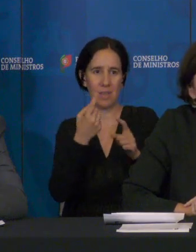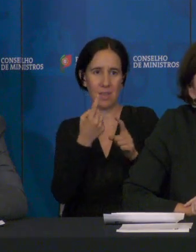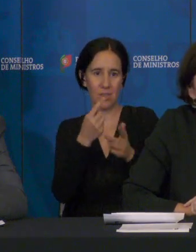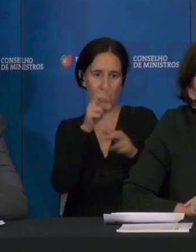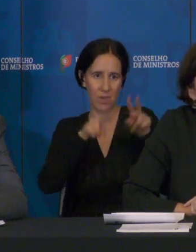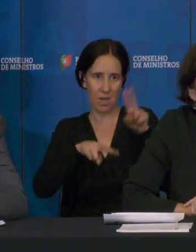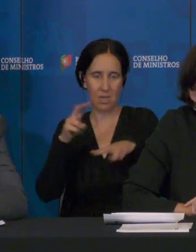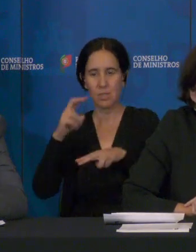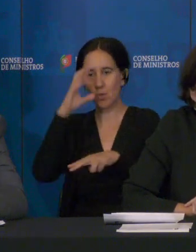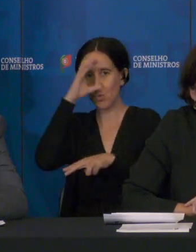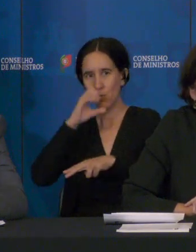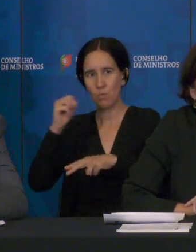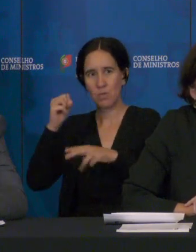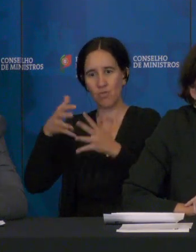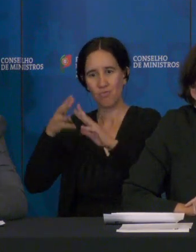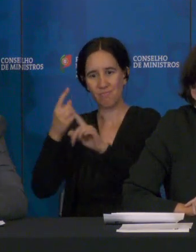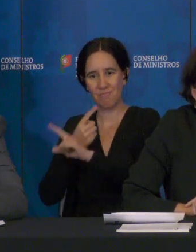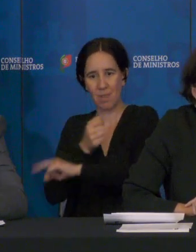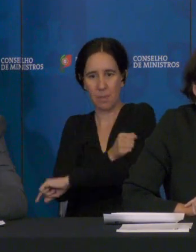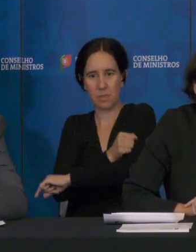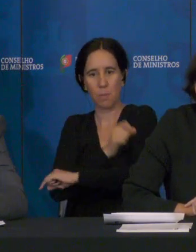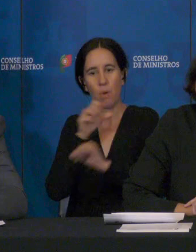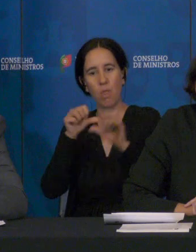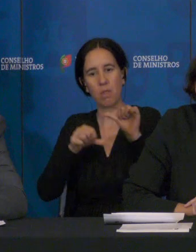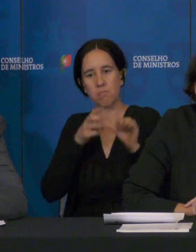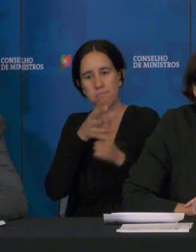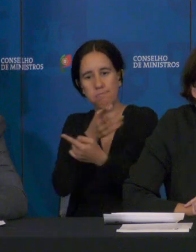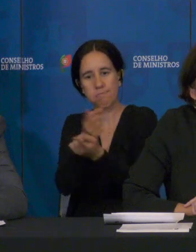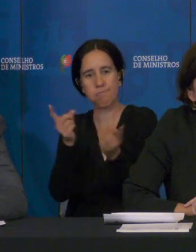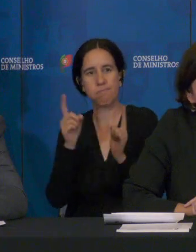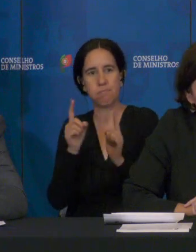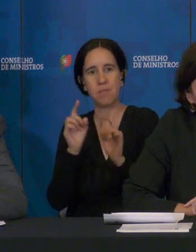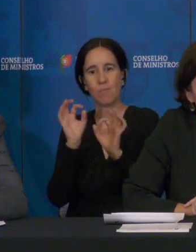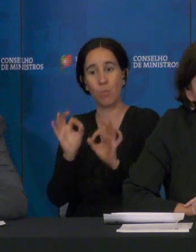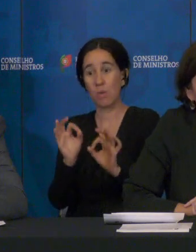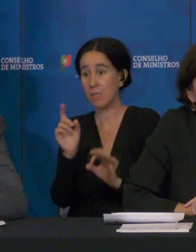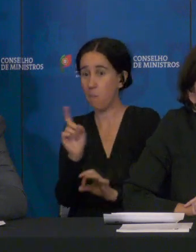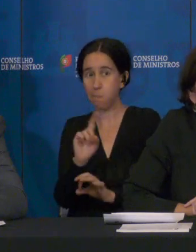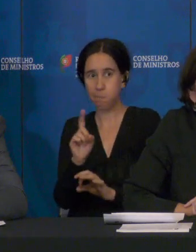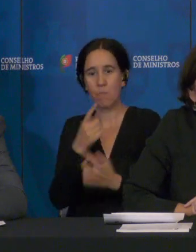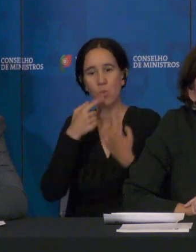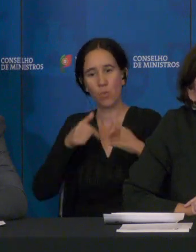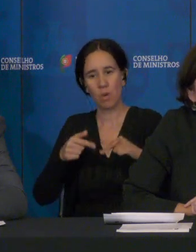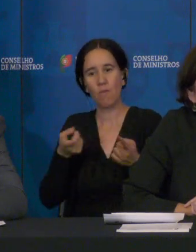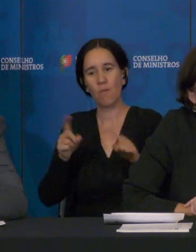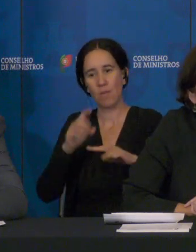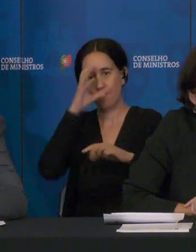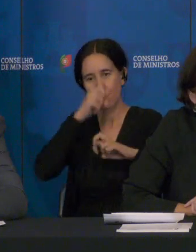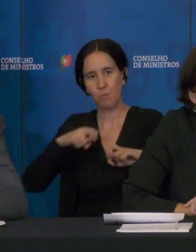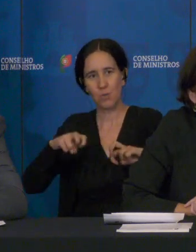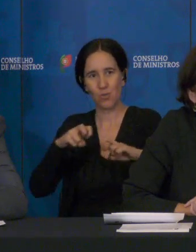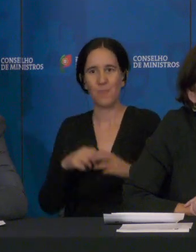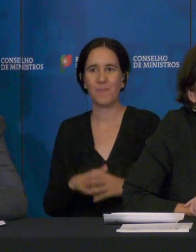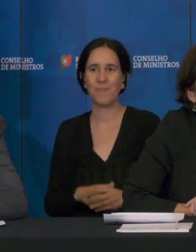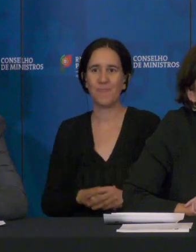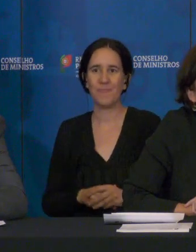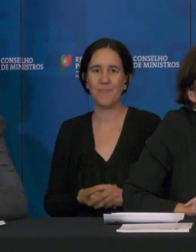possam fazer a comunicação final. Caso isso não aconteça, reuniremos novamente o Conselho de Ministros.